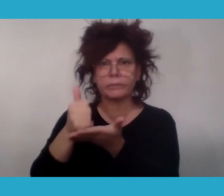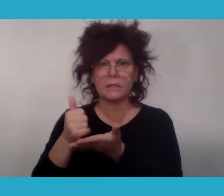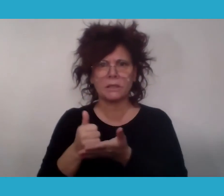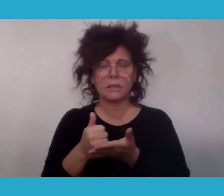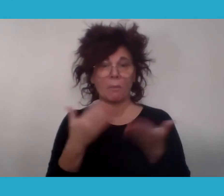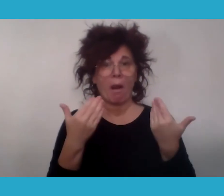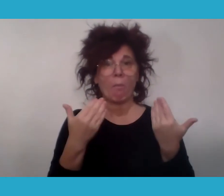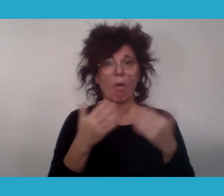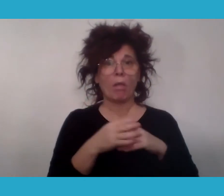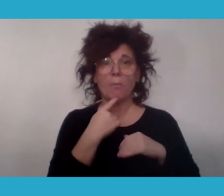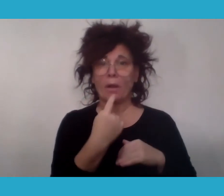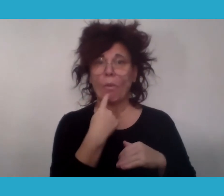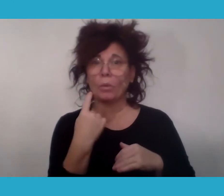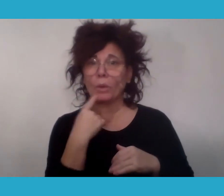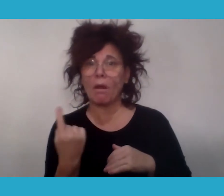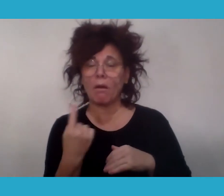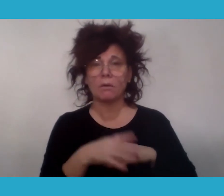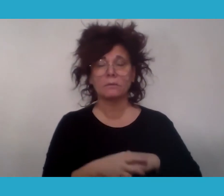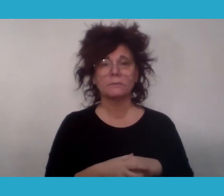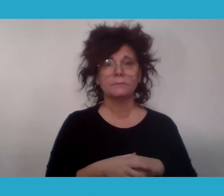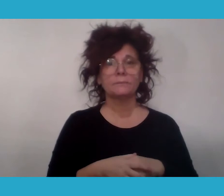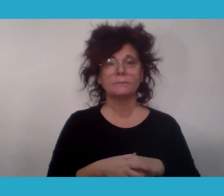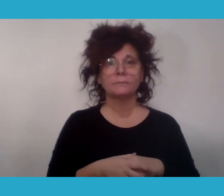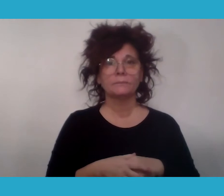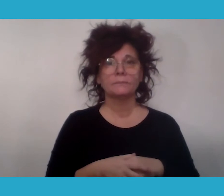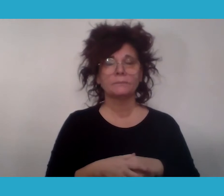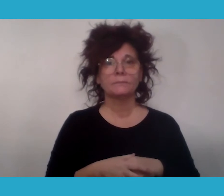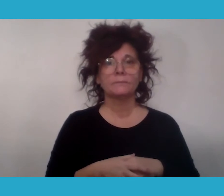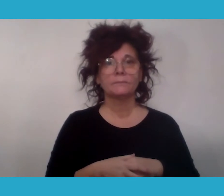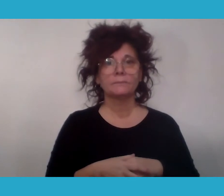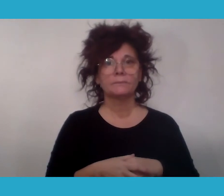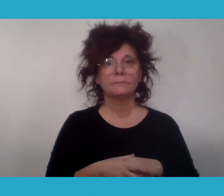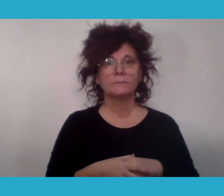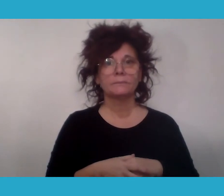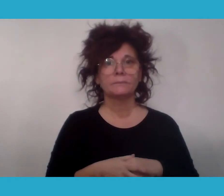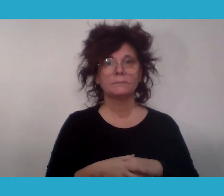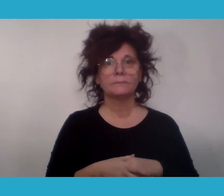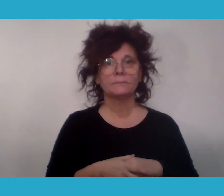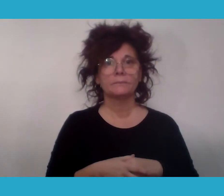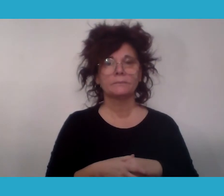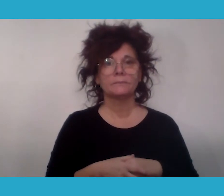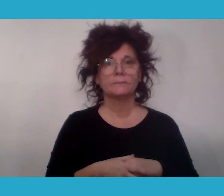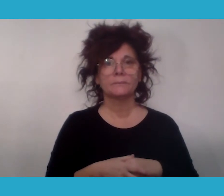a tener la posibilidad de hacer preguntas.